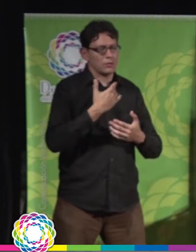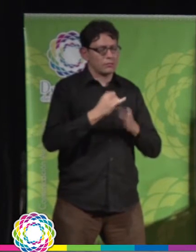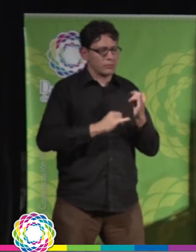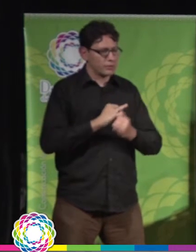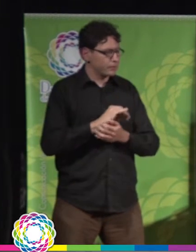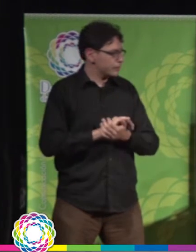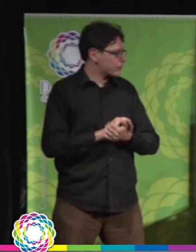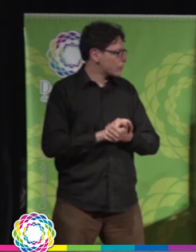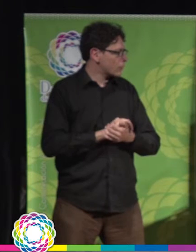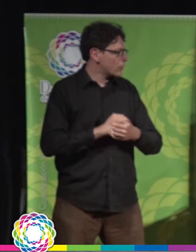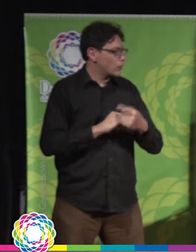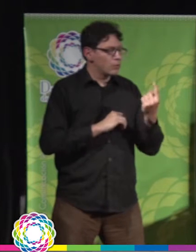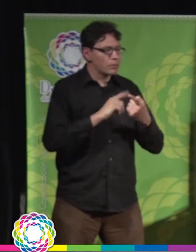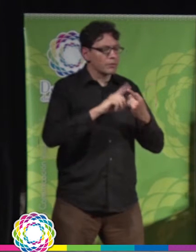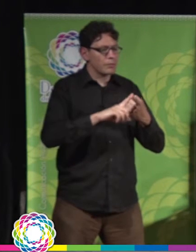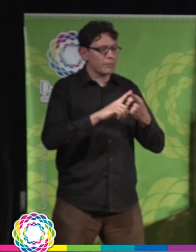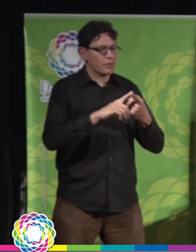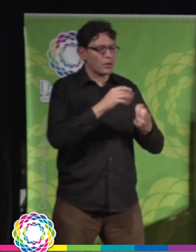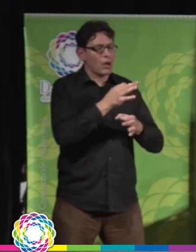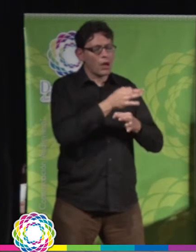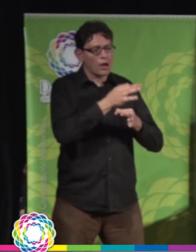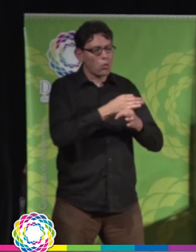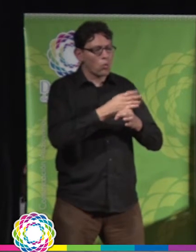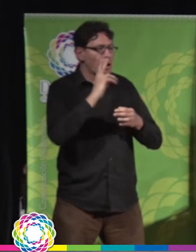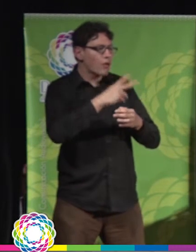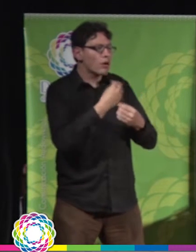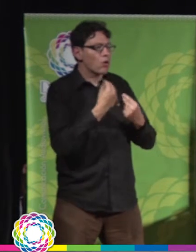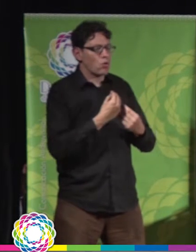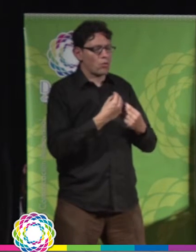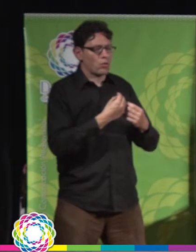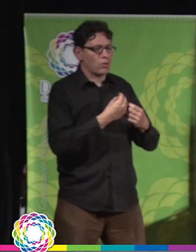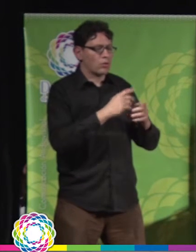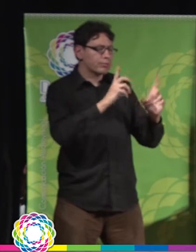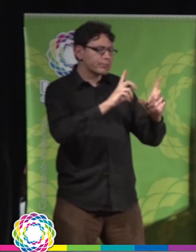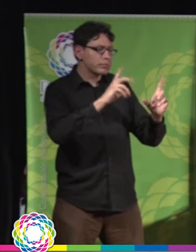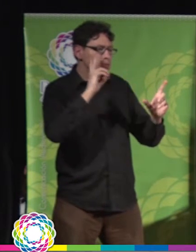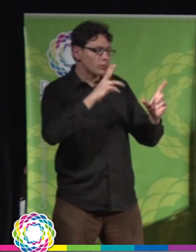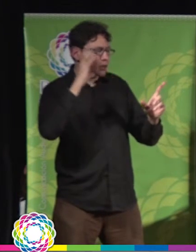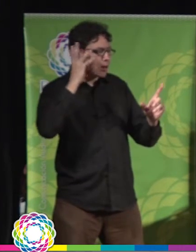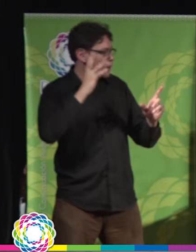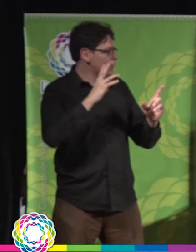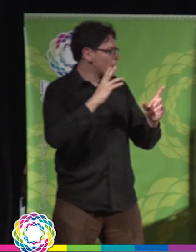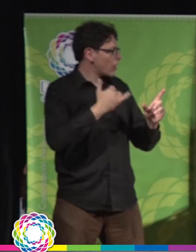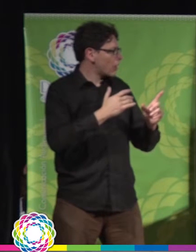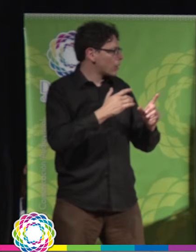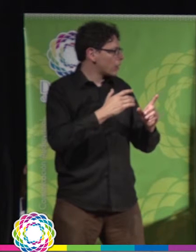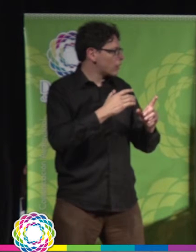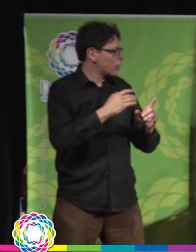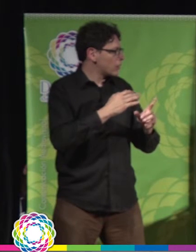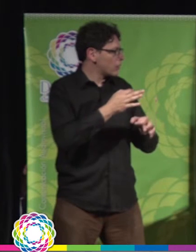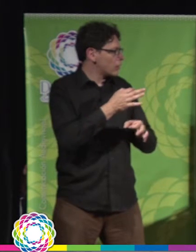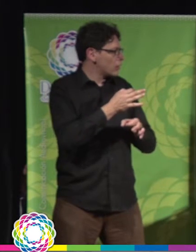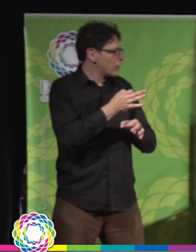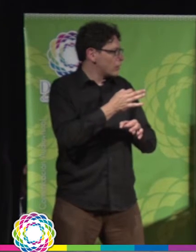lugar, ¿cómo se ven las escuelas en los medios? Y las escuelas en los medios, digo, no se